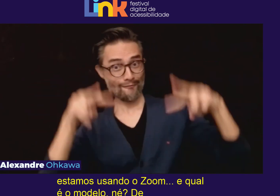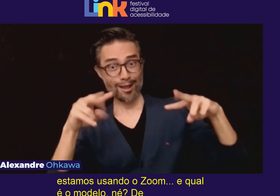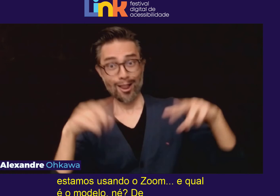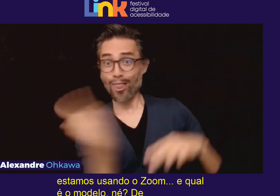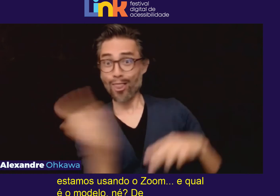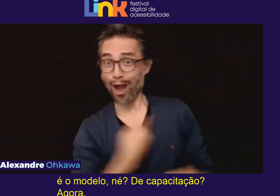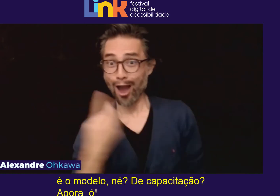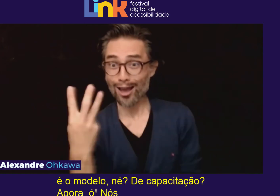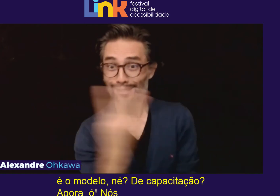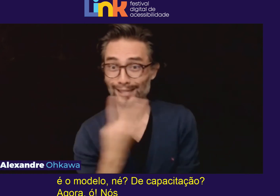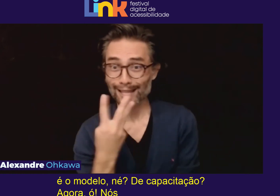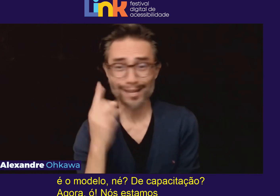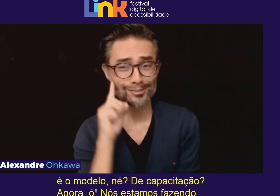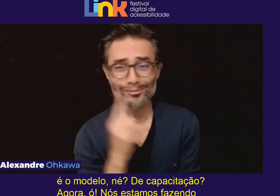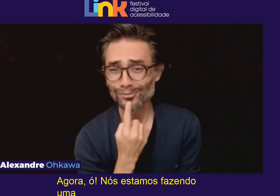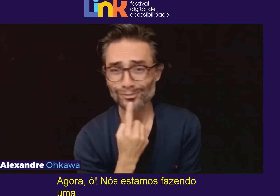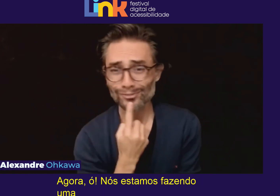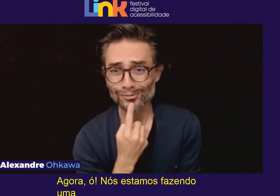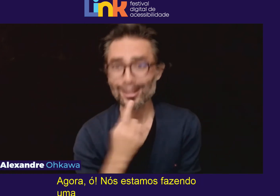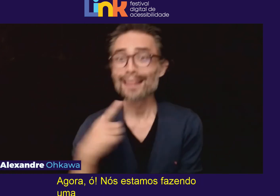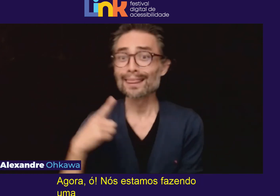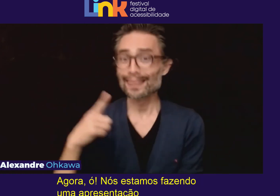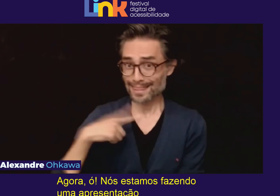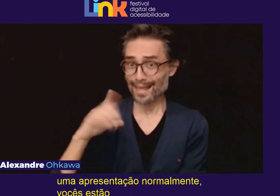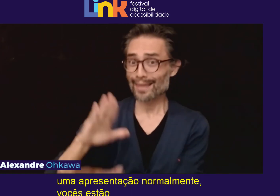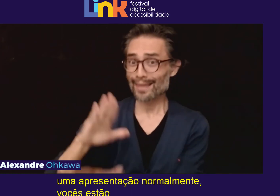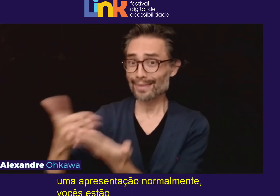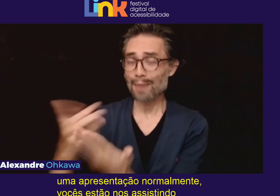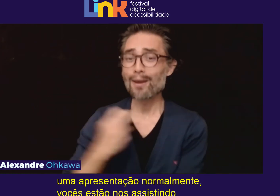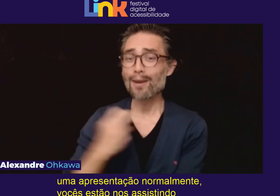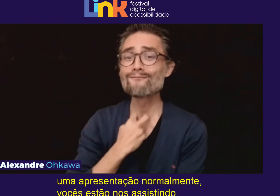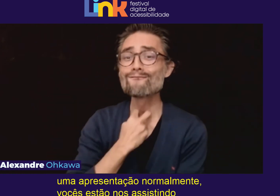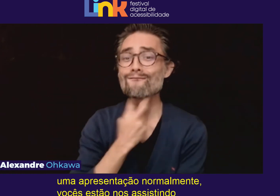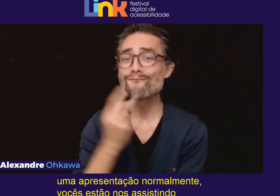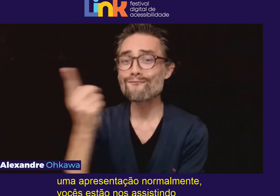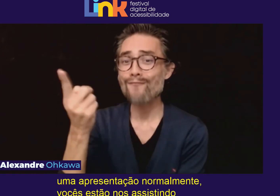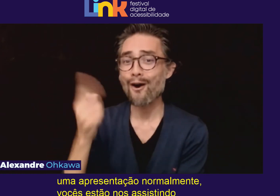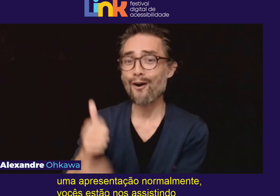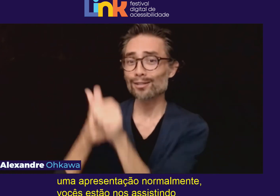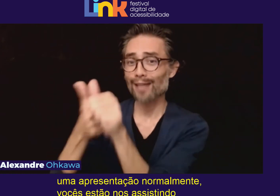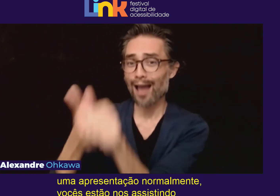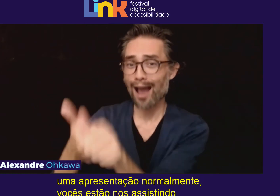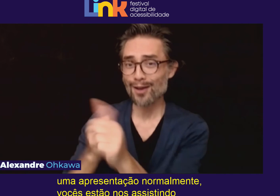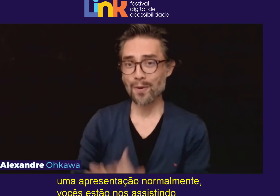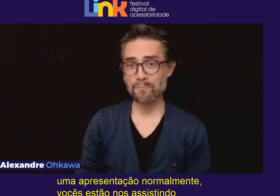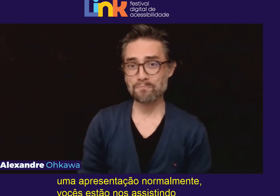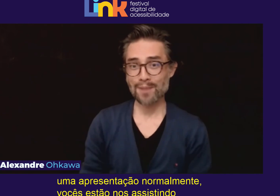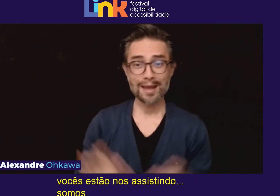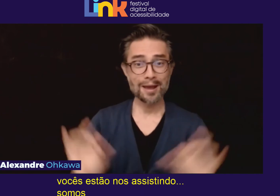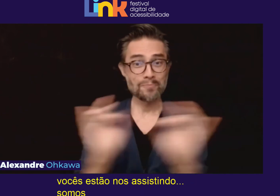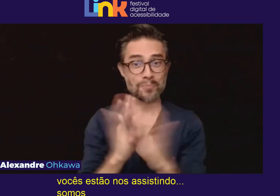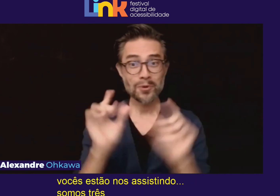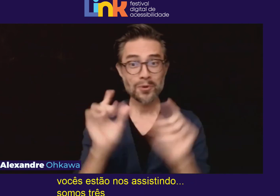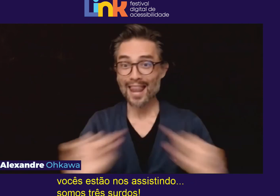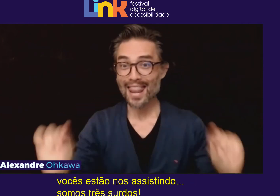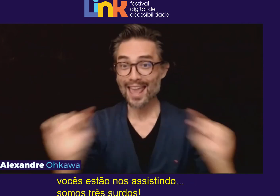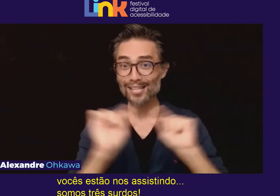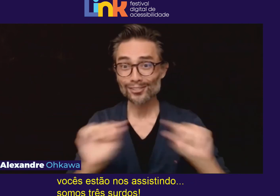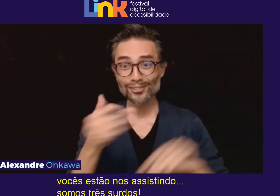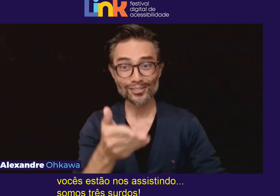apresentação, normalmente vocês estão nos assistindo, somos 3 surdos, estamos sinalizando normalmente, temos uma voz acompanhando,